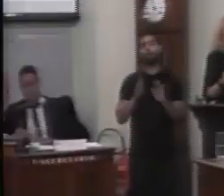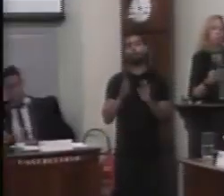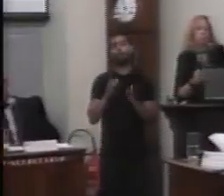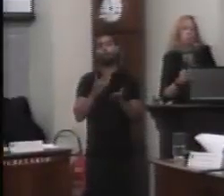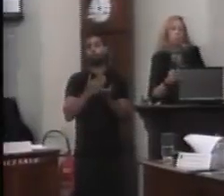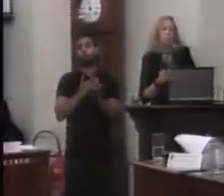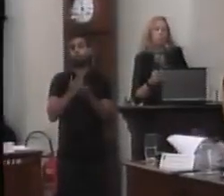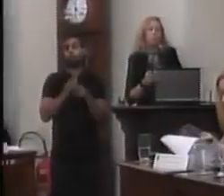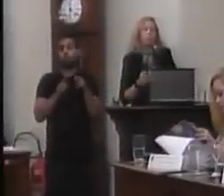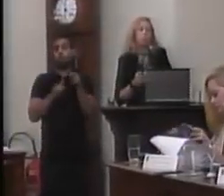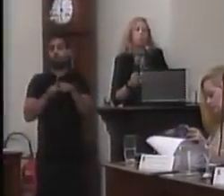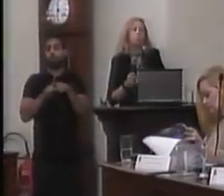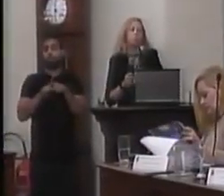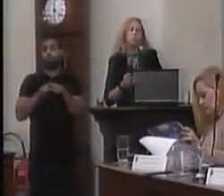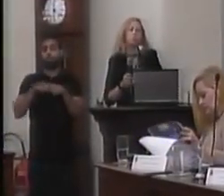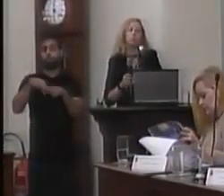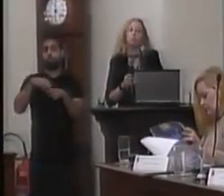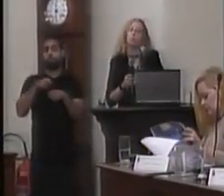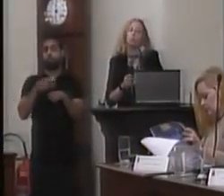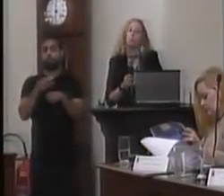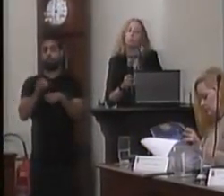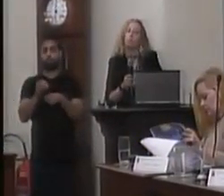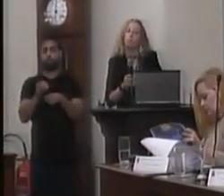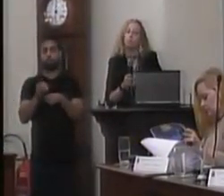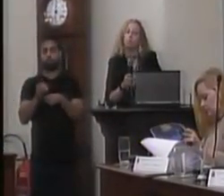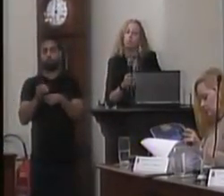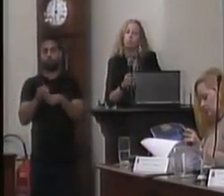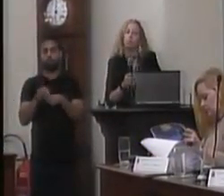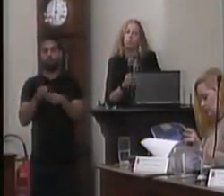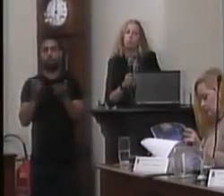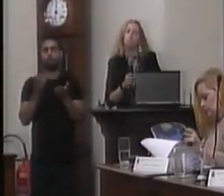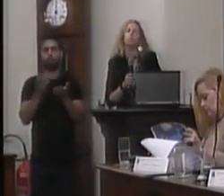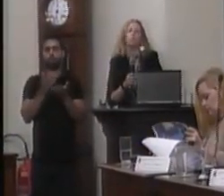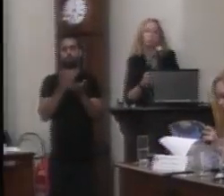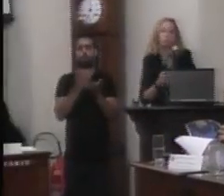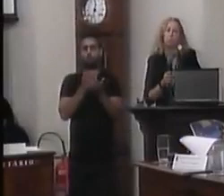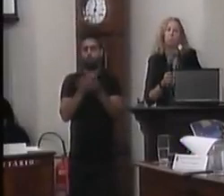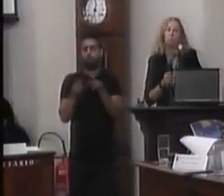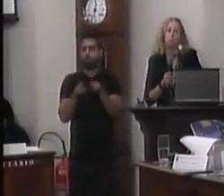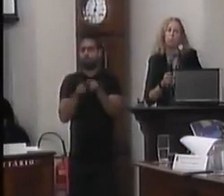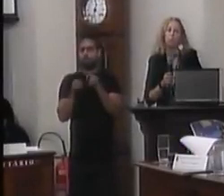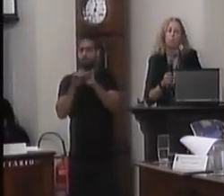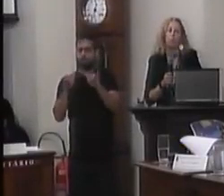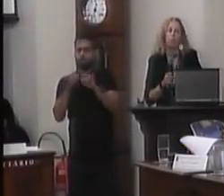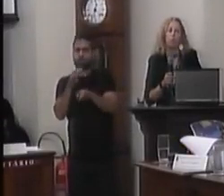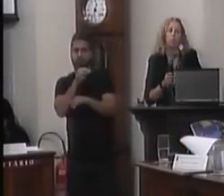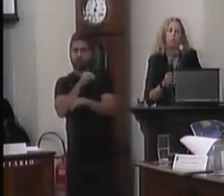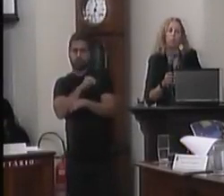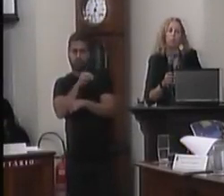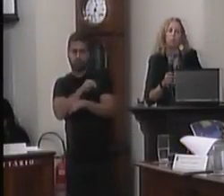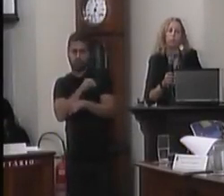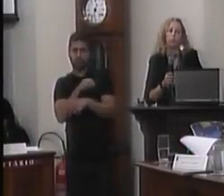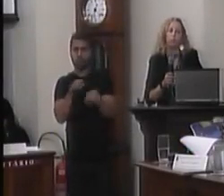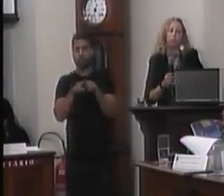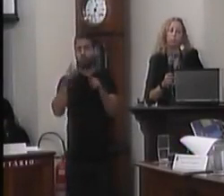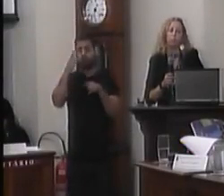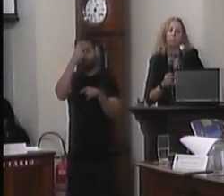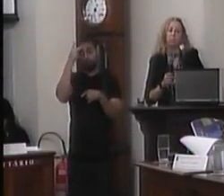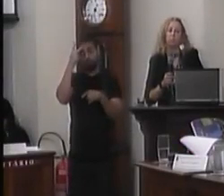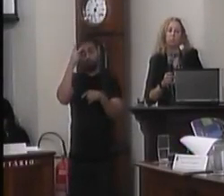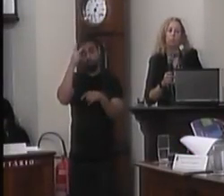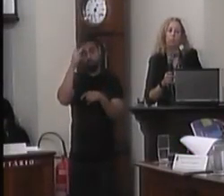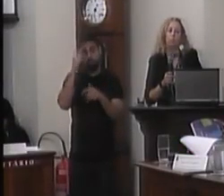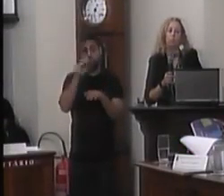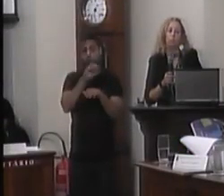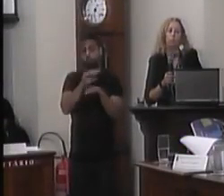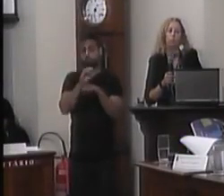março, praticamente, né? A partir do mês que vem começam as campanhas salariais, tanto da educação quanto do servidor de carreira fora